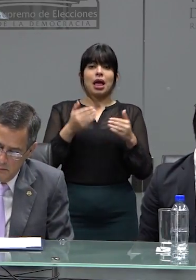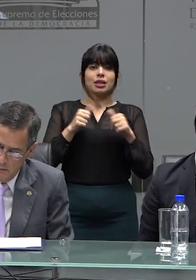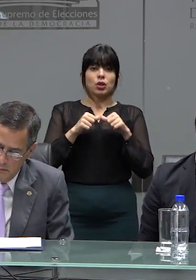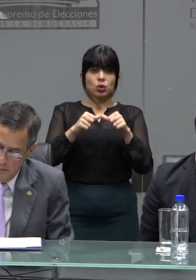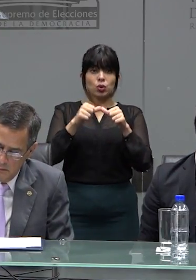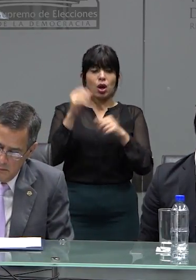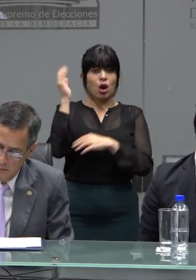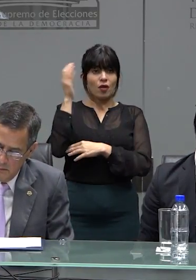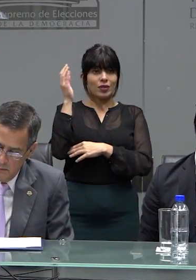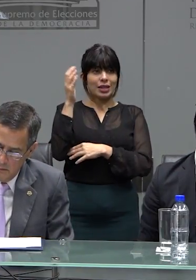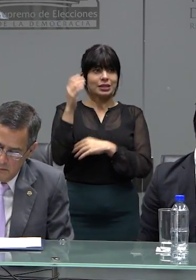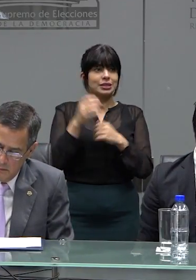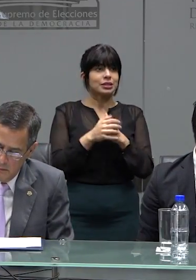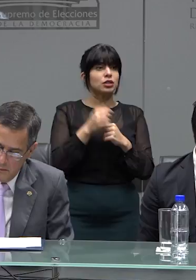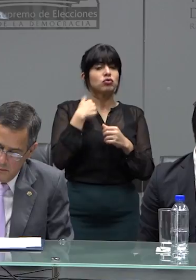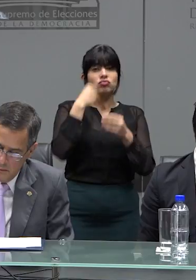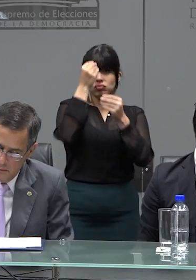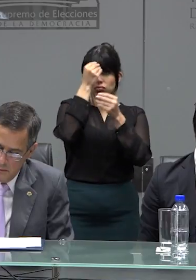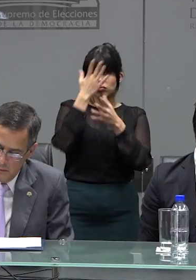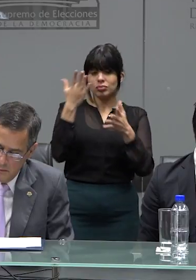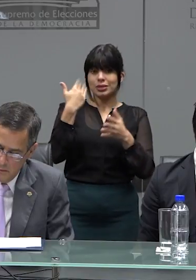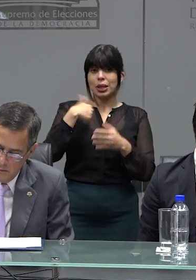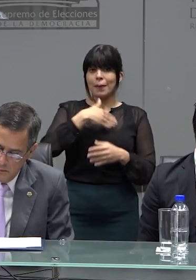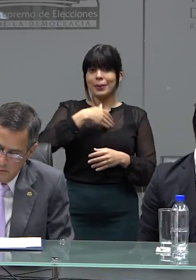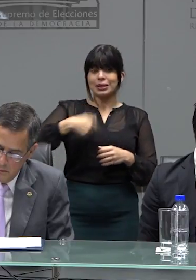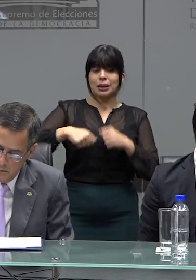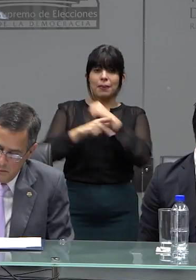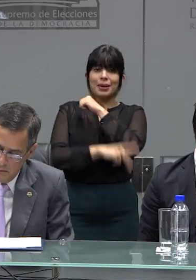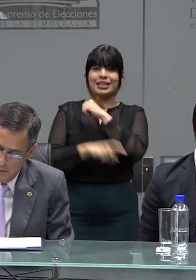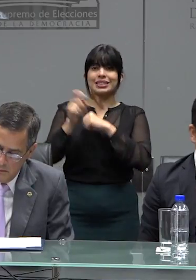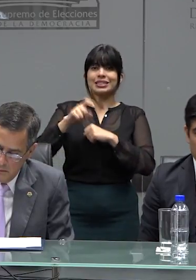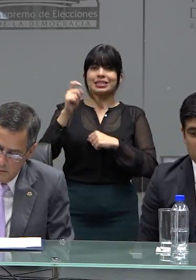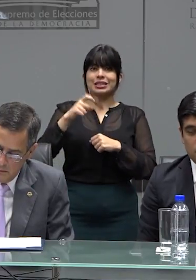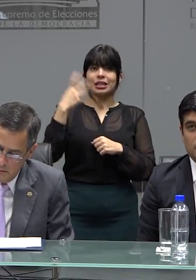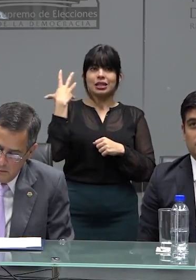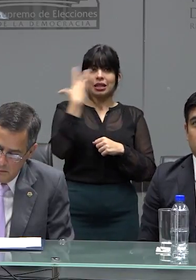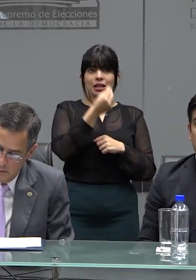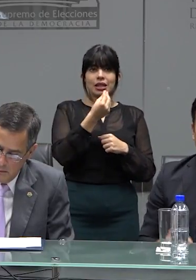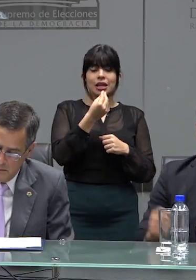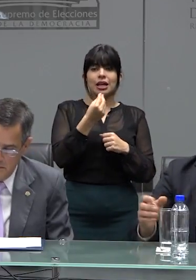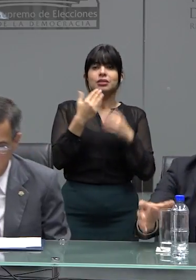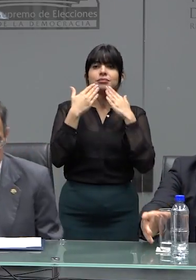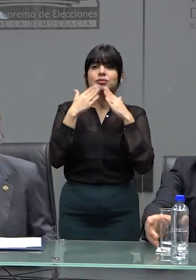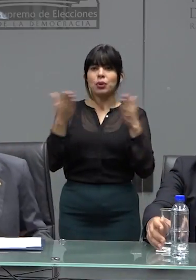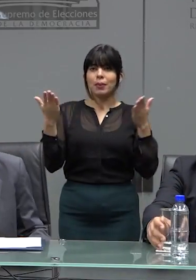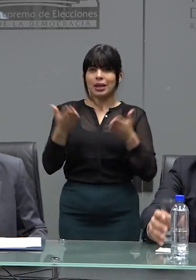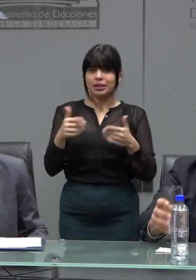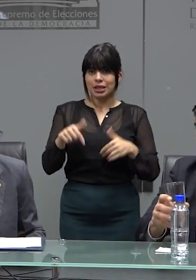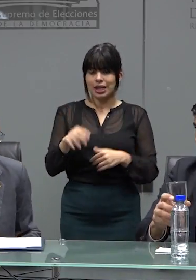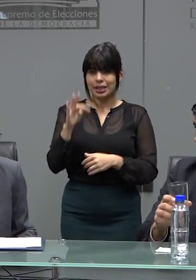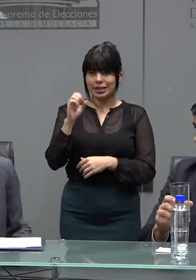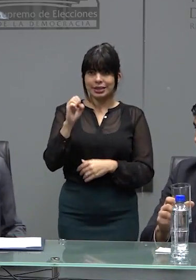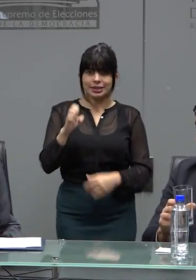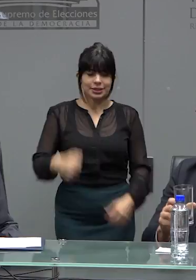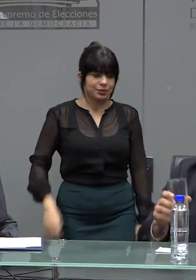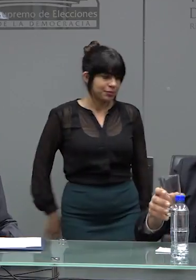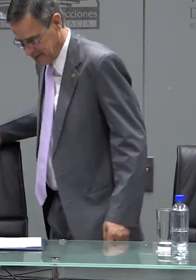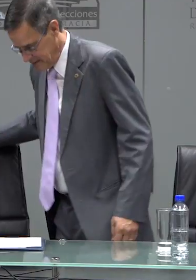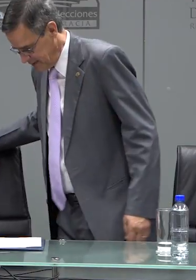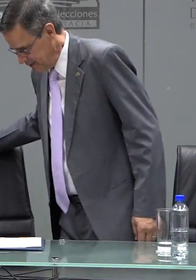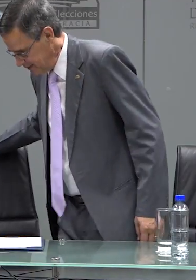continuar con la conferencia, me permito anunciar que el señor presidente de la República debe retirarse. Le agradecemos su presencia acá en el Tribunal Supremo de